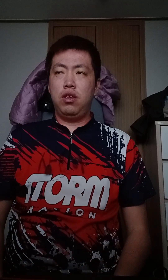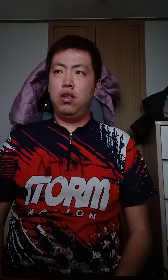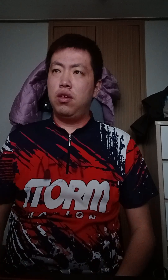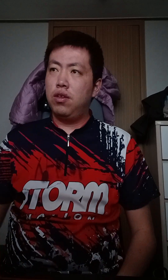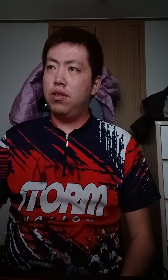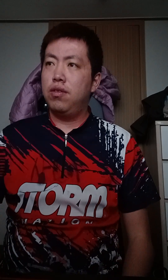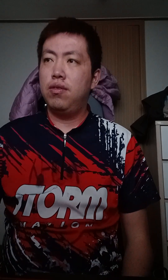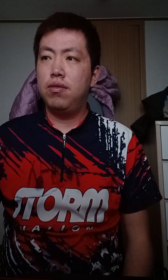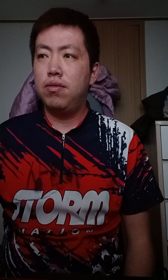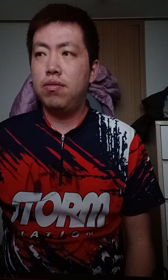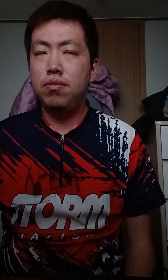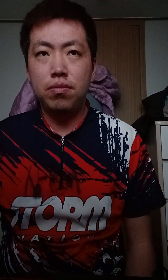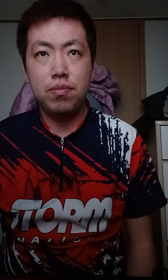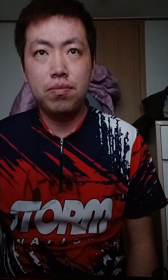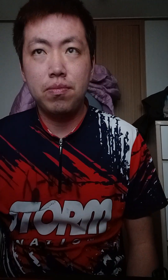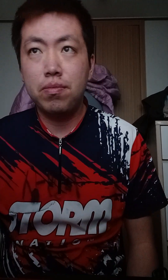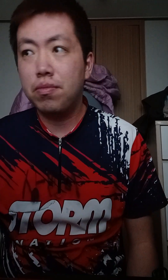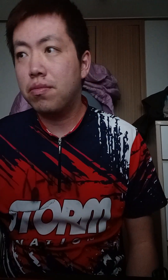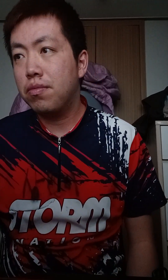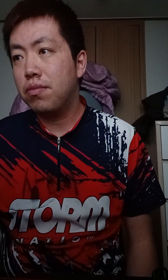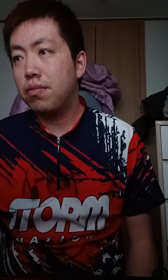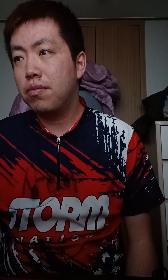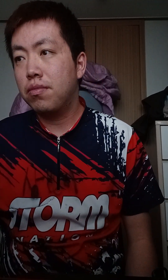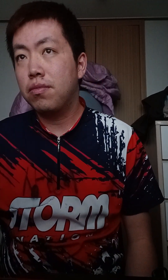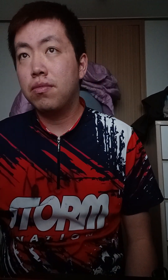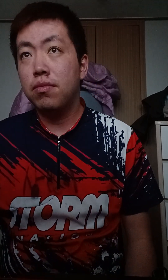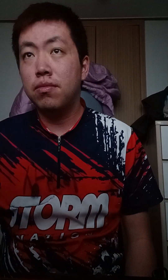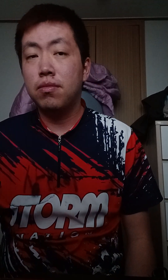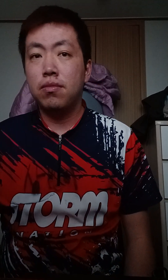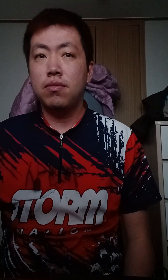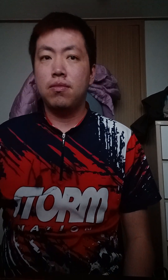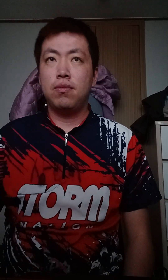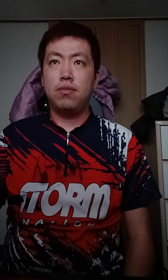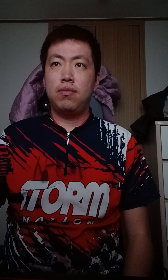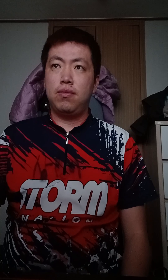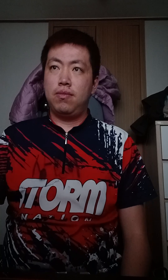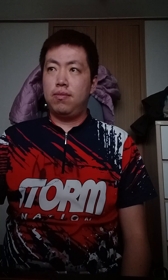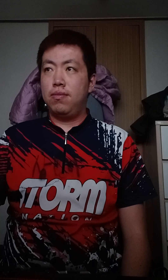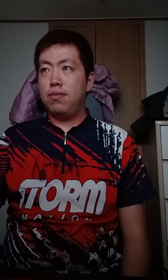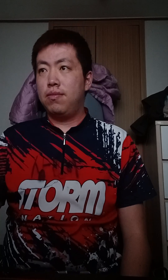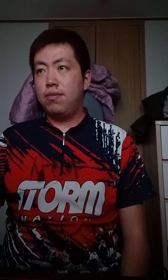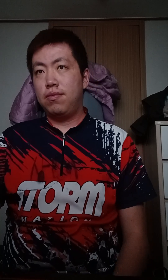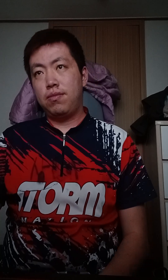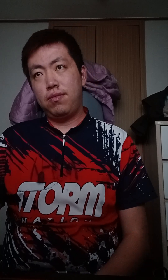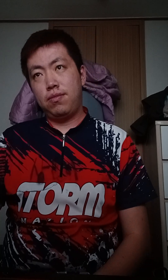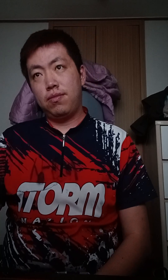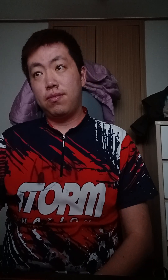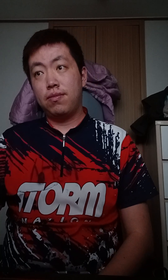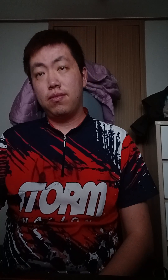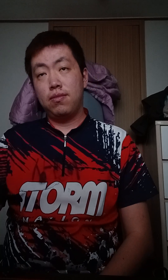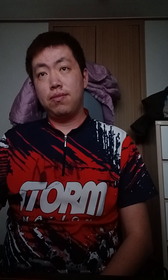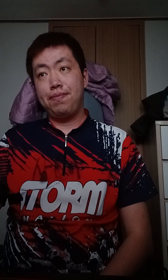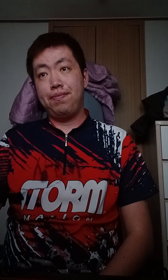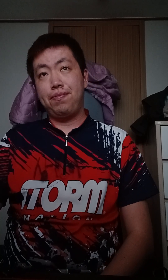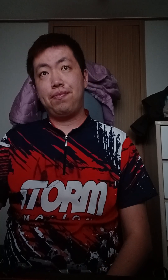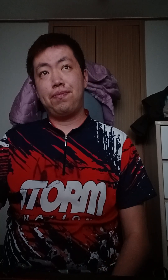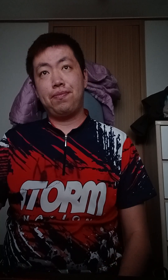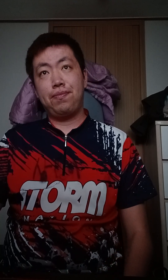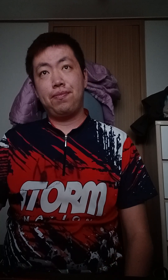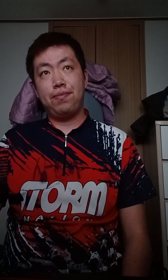고효입니다. 스튜어디스 몸매 유지 비결? 숙취 해소엔 모닝케어 프레스온.